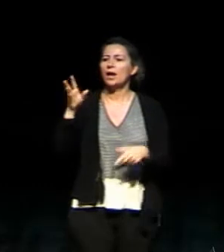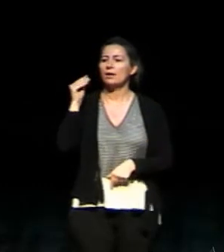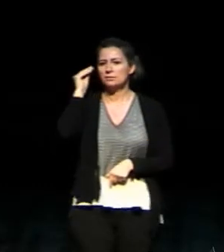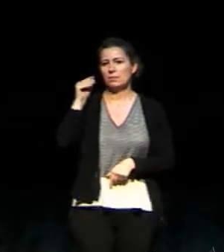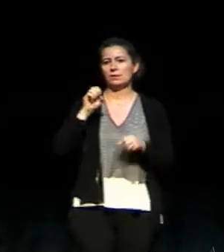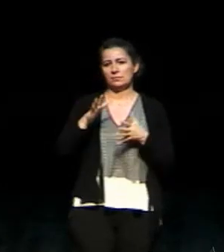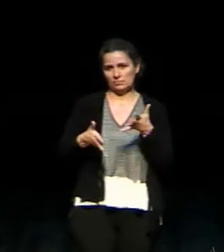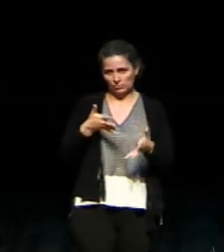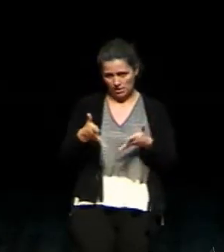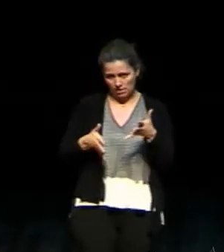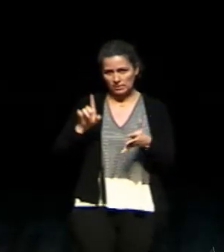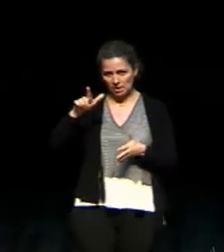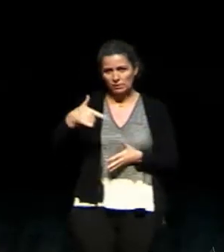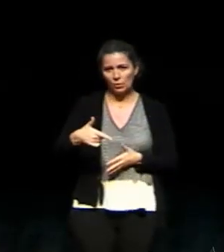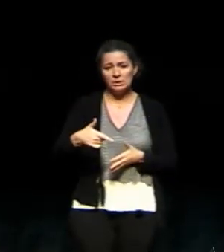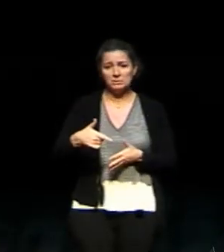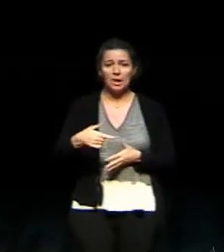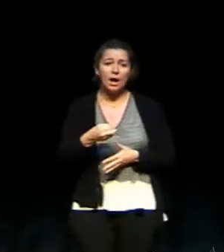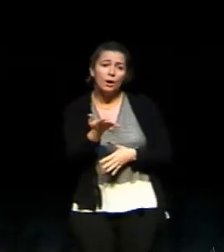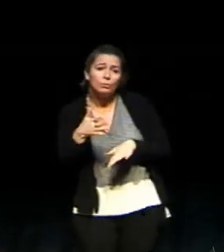A gente sabe que a maioria de vocês